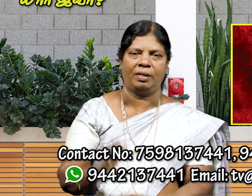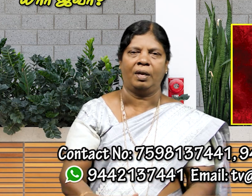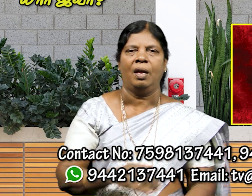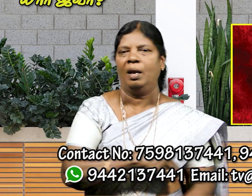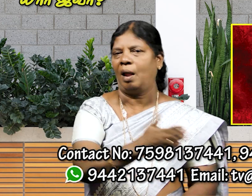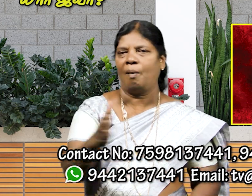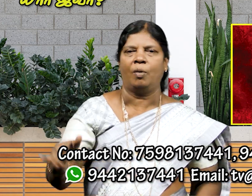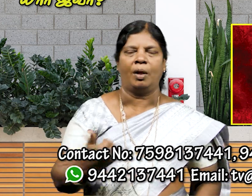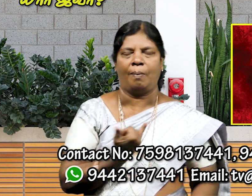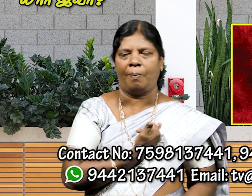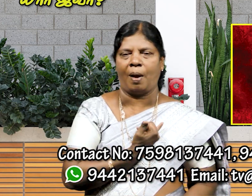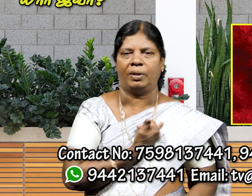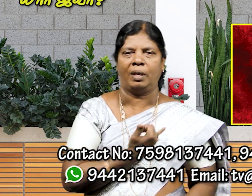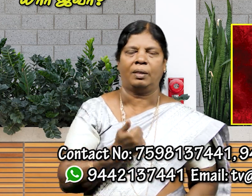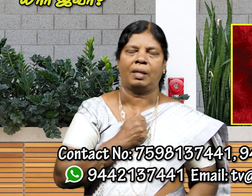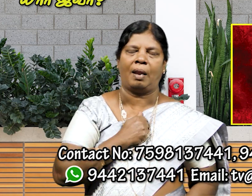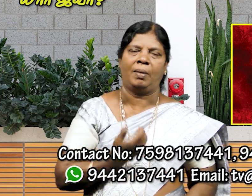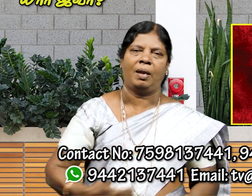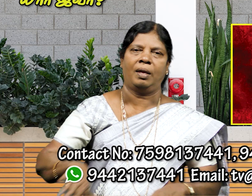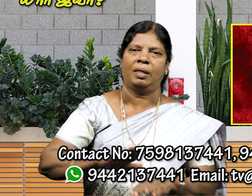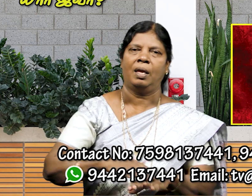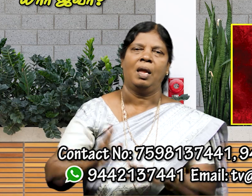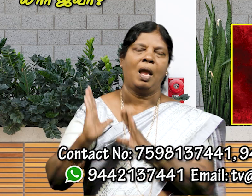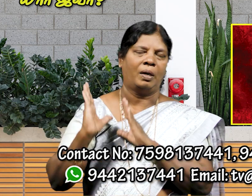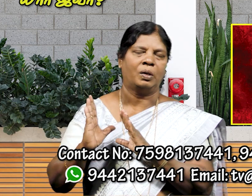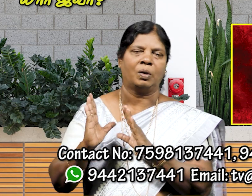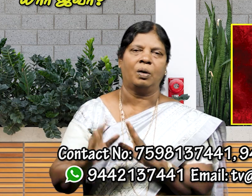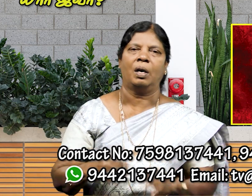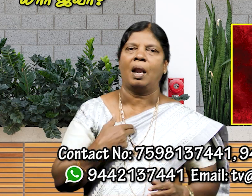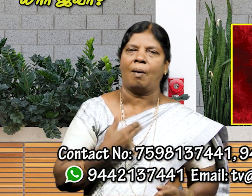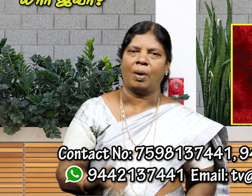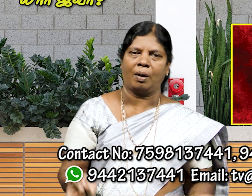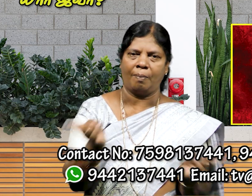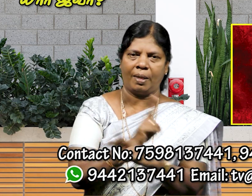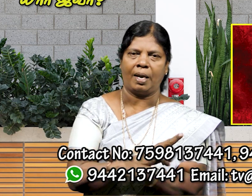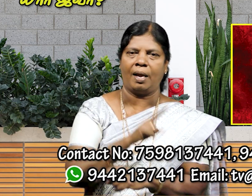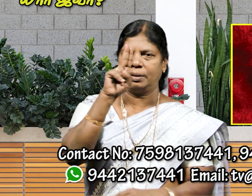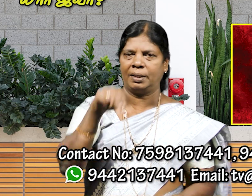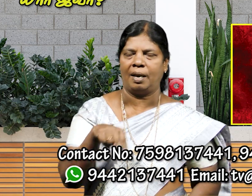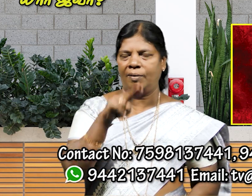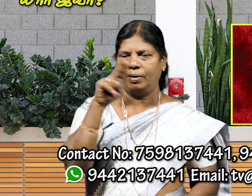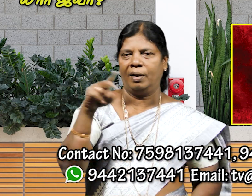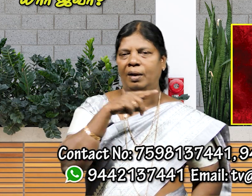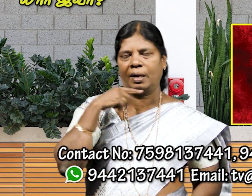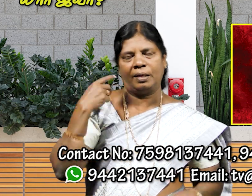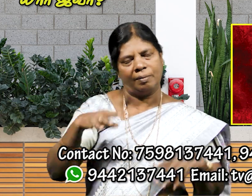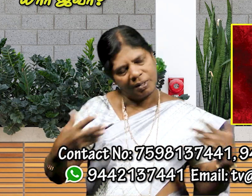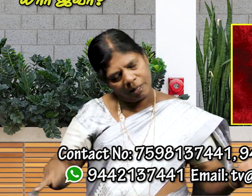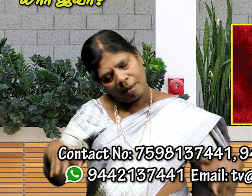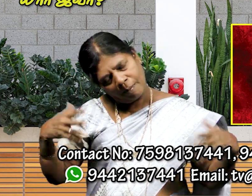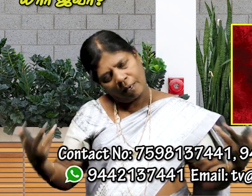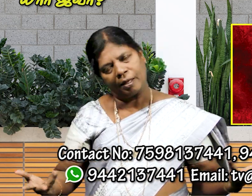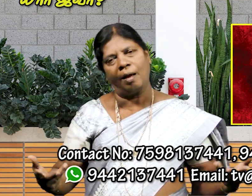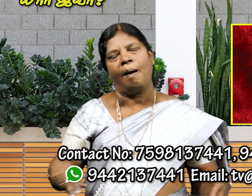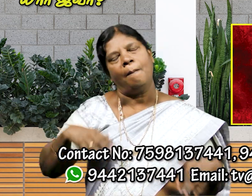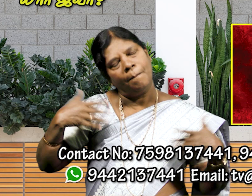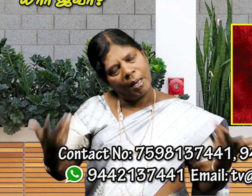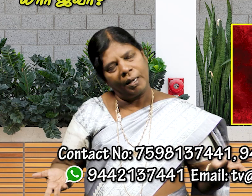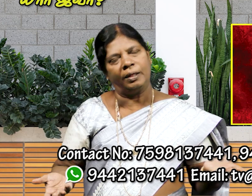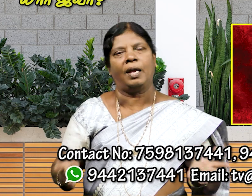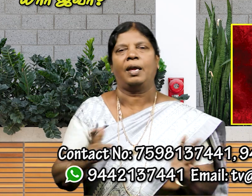வந்து நம்முடைய பாவத்தை தன் மீது ஏற்றுக்கொண்டு நமக்கு பதிலாக சிலுவையில் இரத்தம் சிந்தி